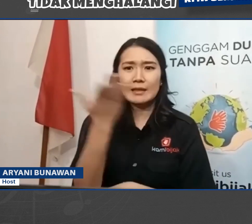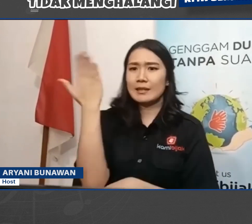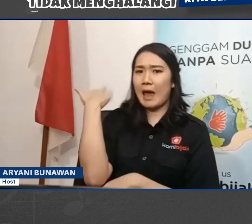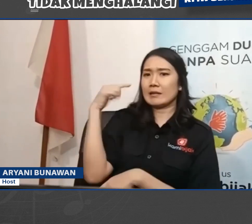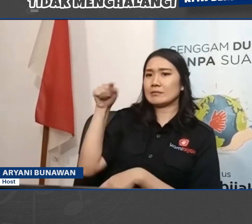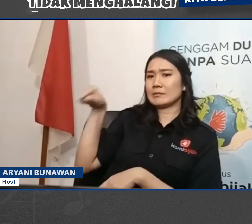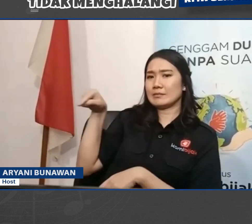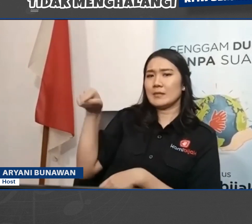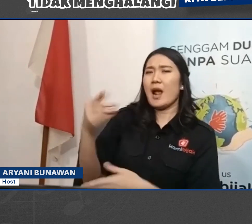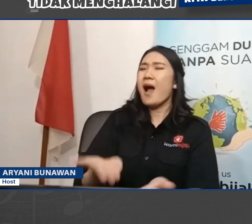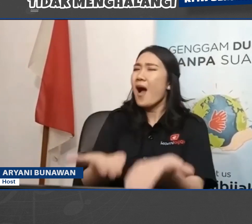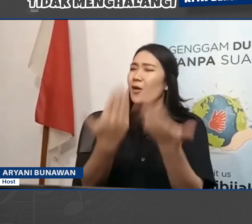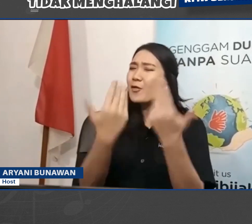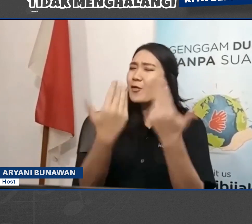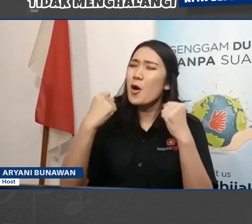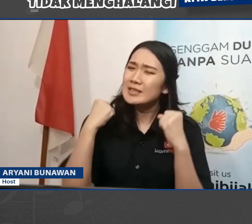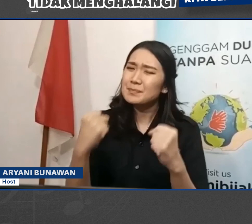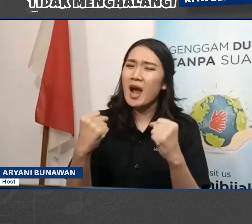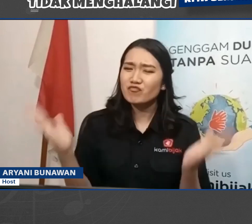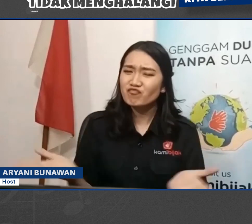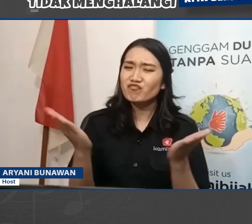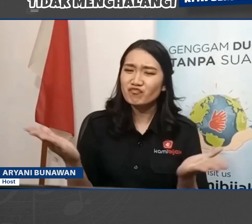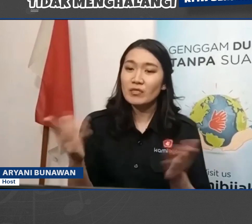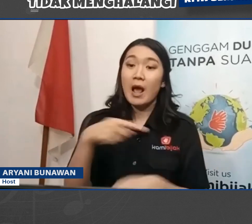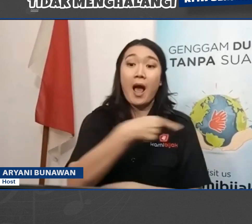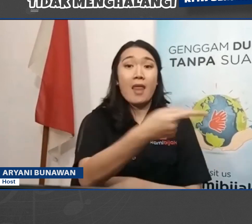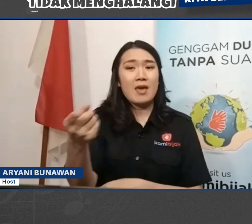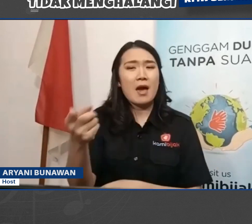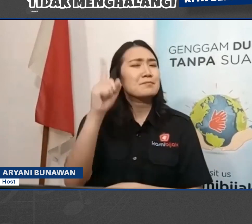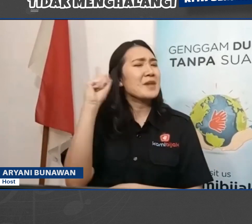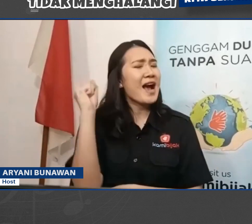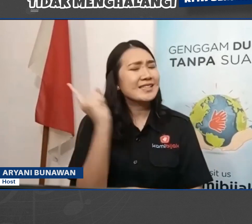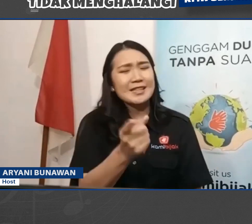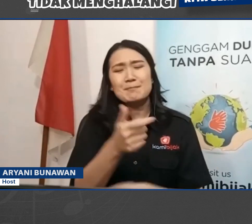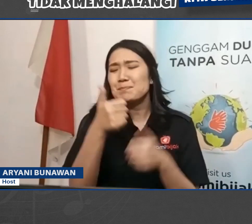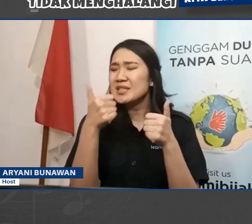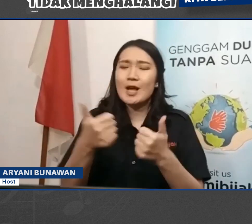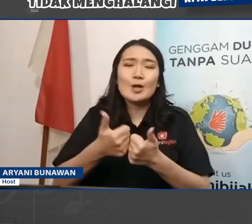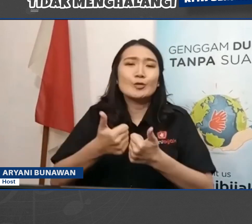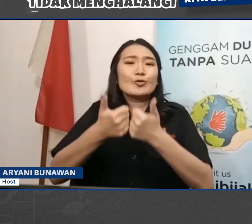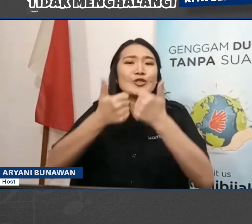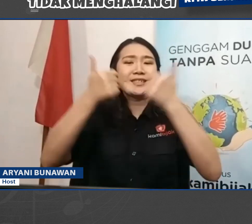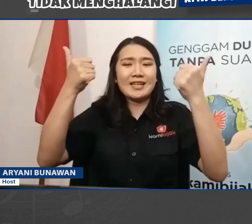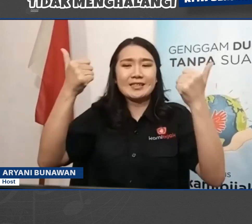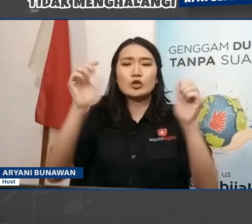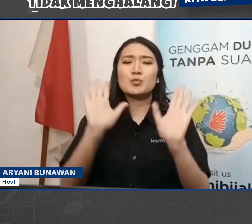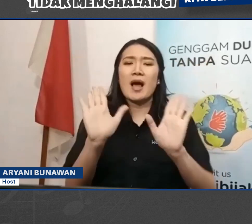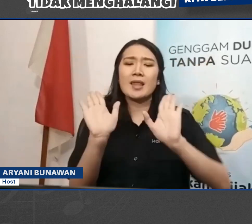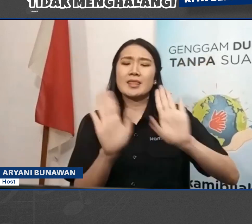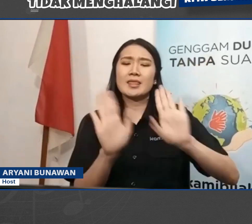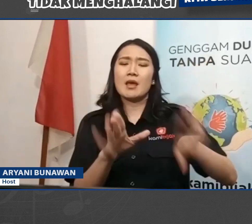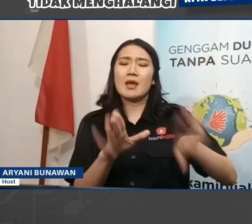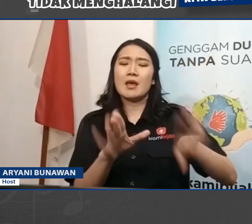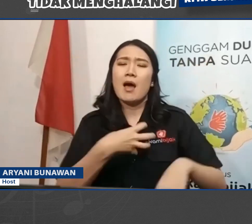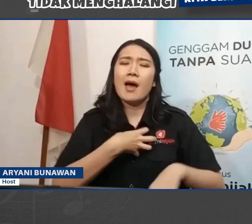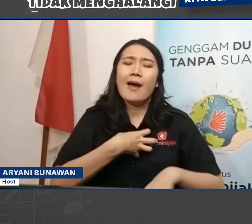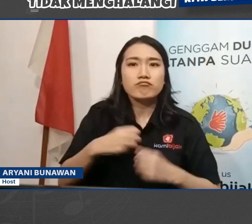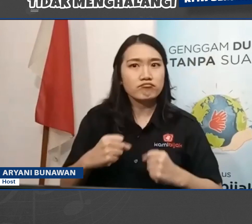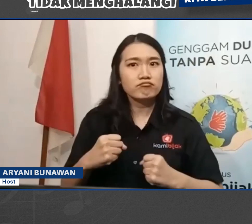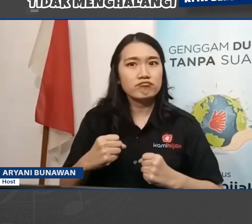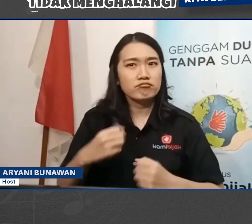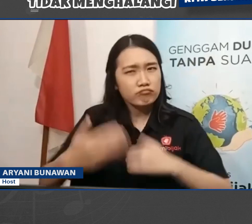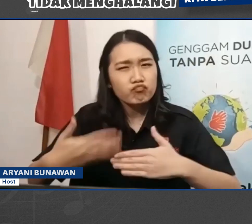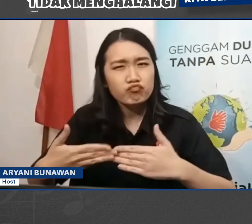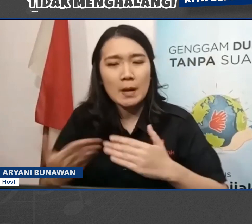kita. Nah, ingat ya pesan Mas Rian tadi, ayo kita harus semangat, karena kita semua pasti